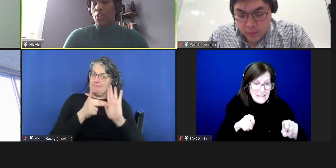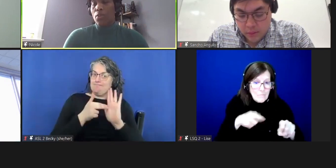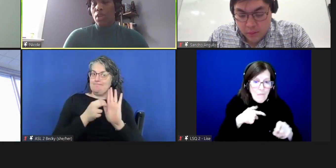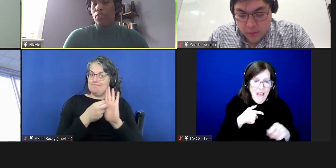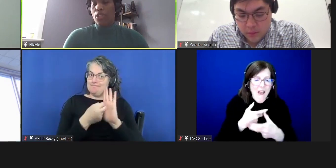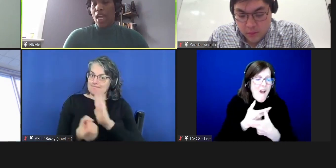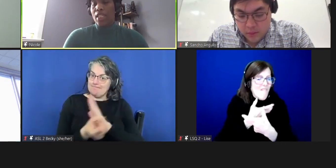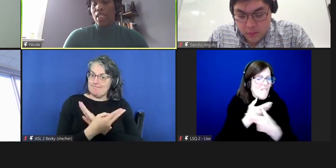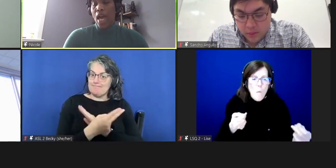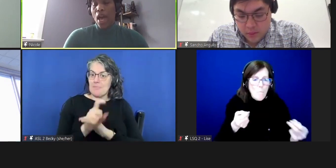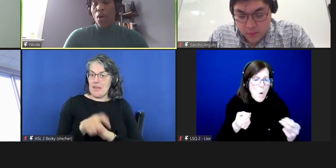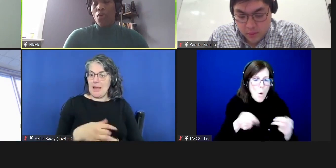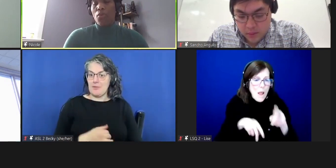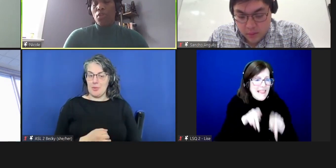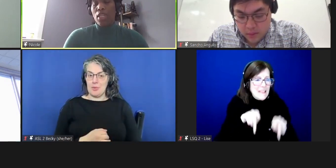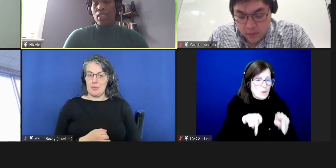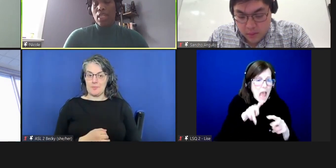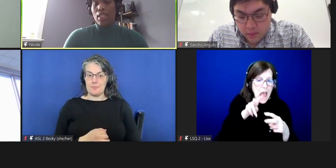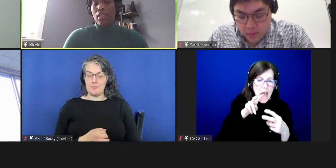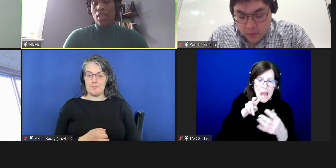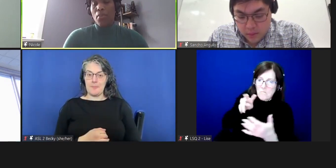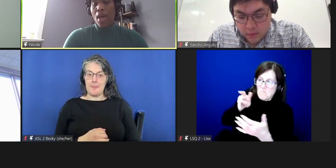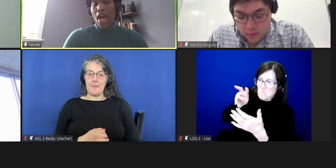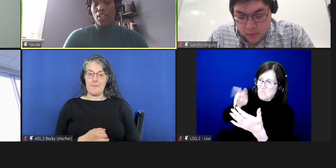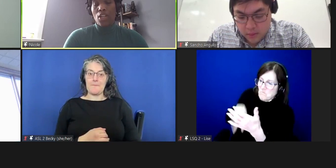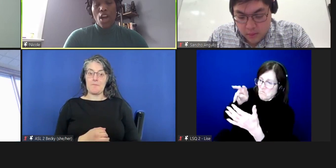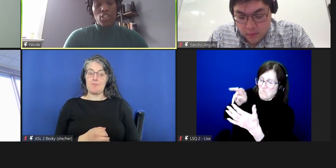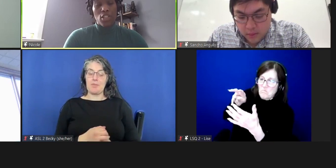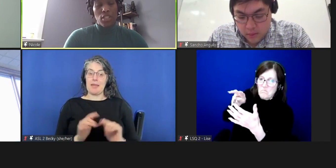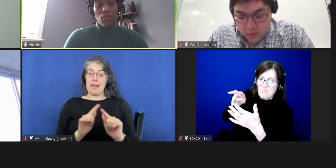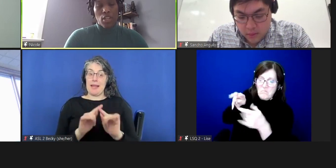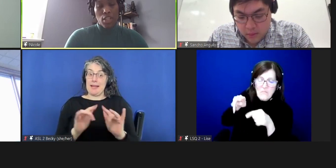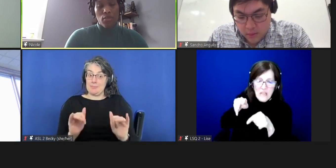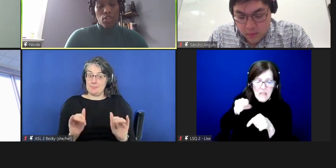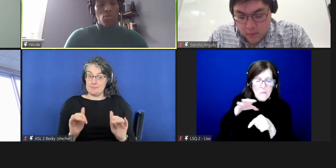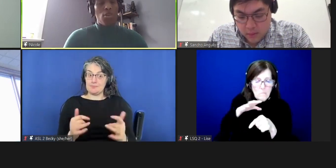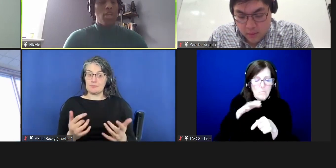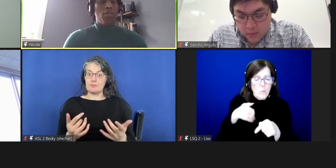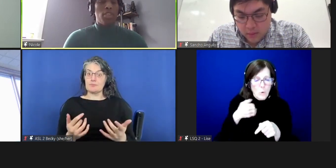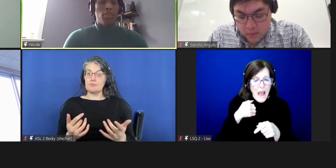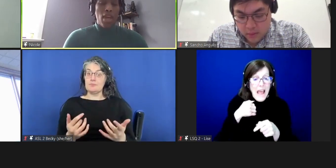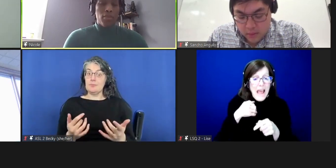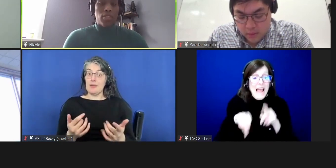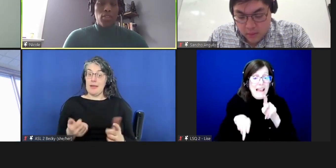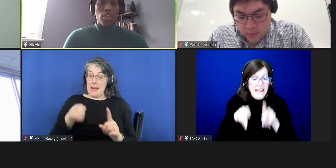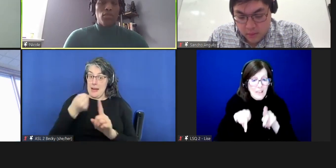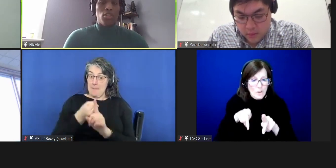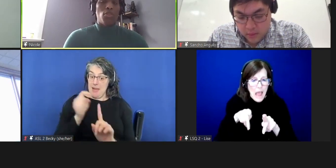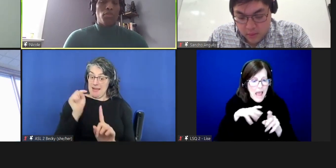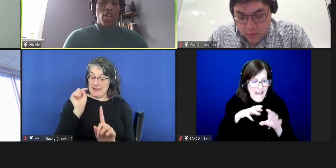sur les familles qui ont des membres autistique.